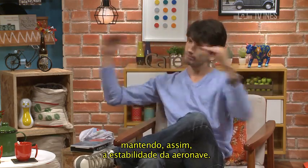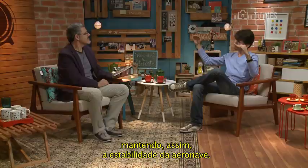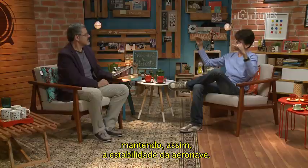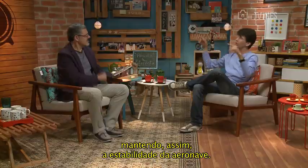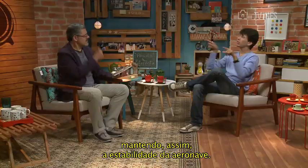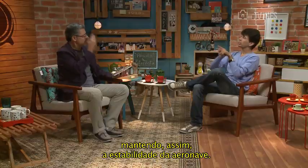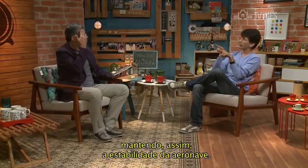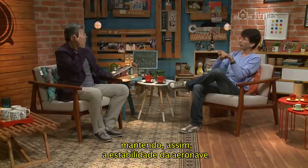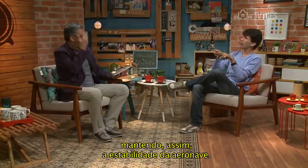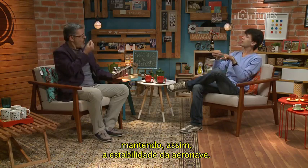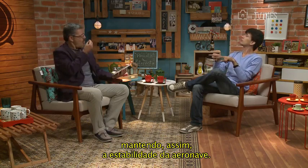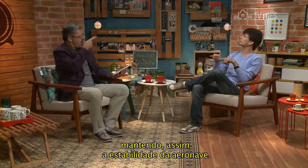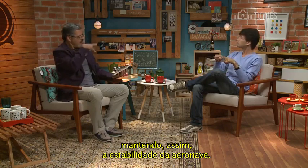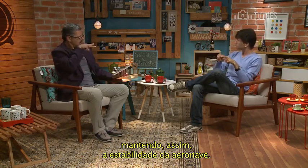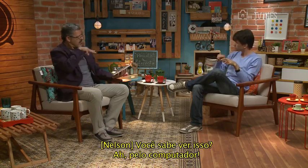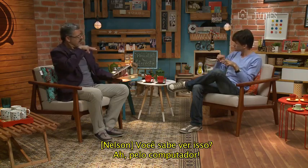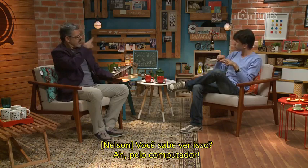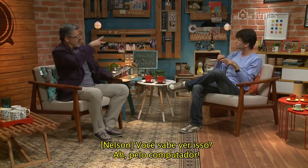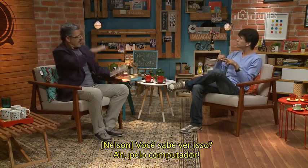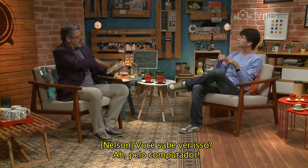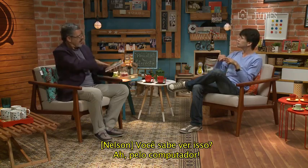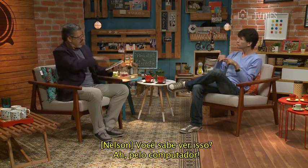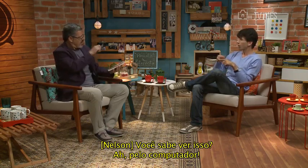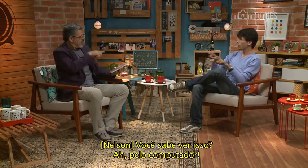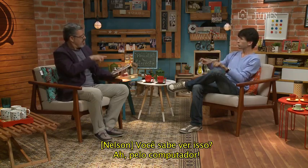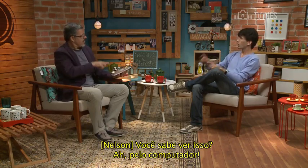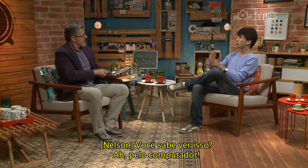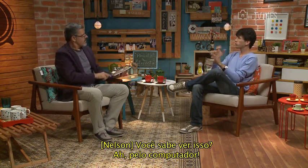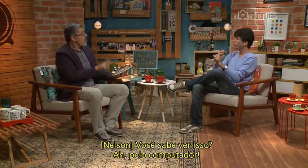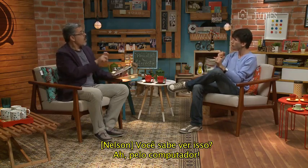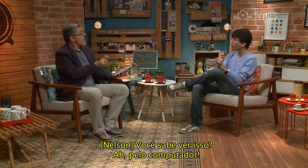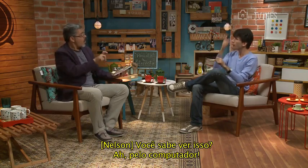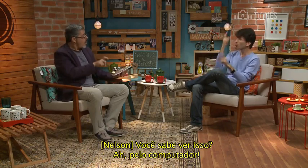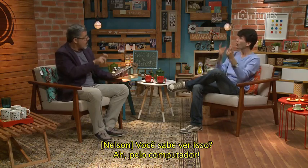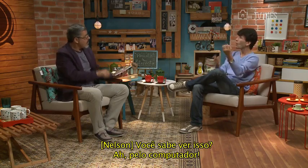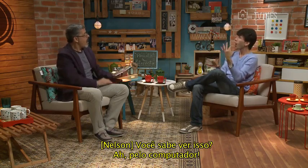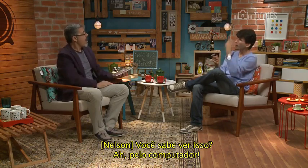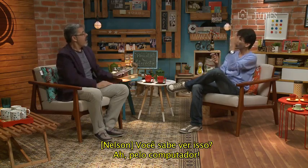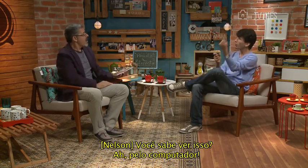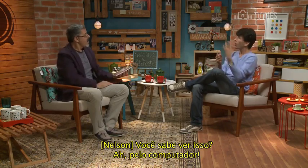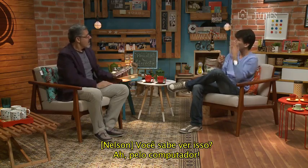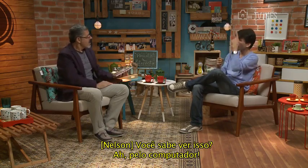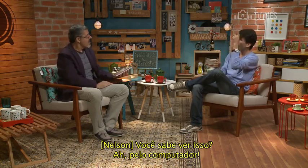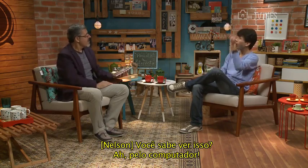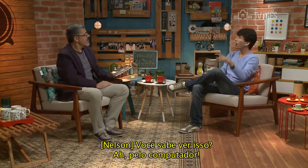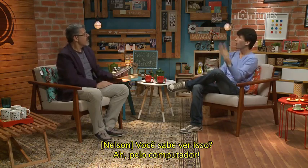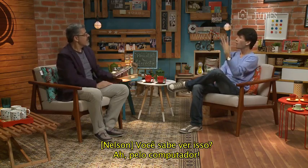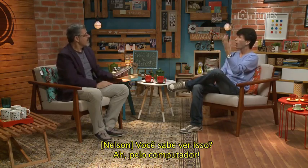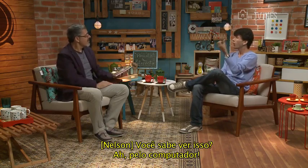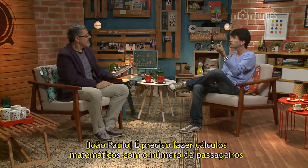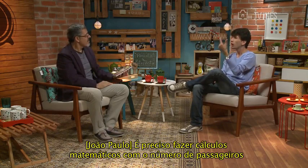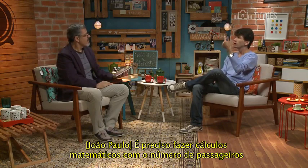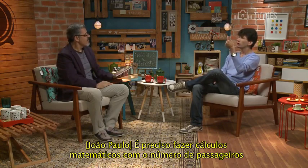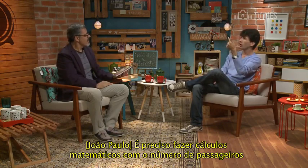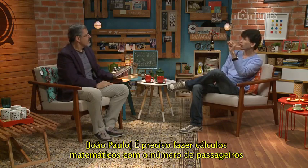da aeronave você sabe ver isso é a pelo computador é preciso